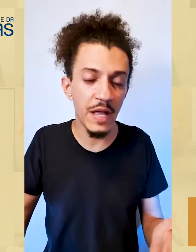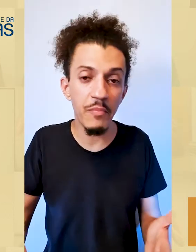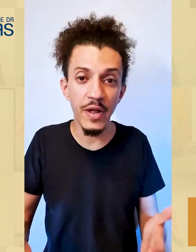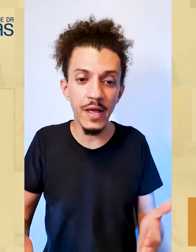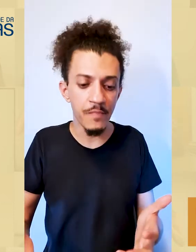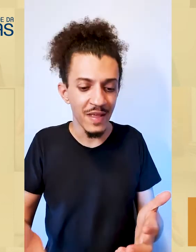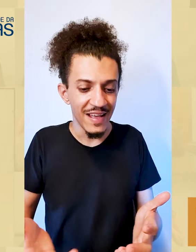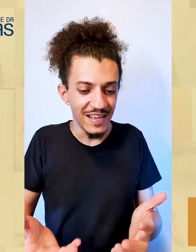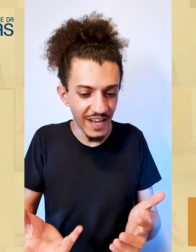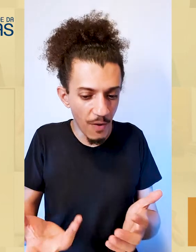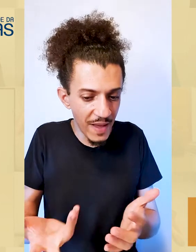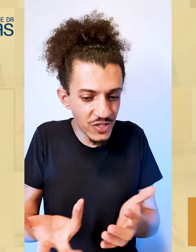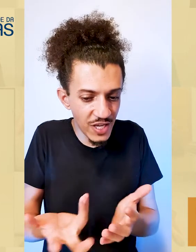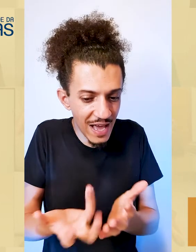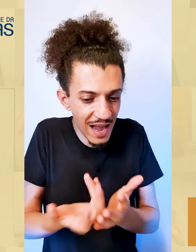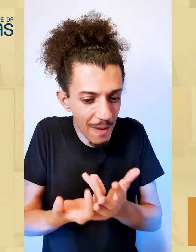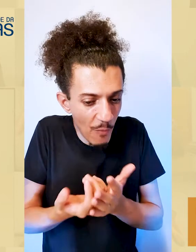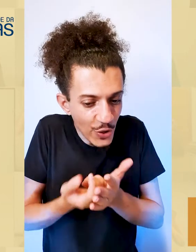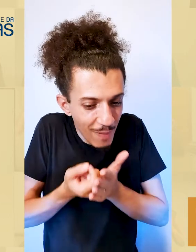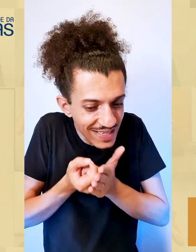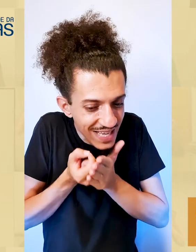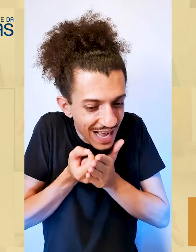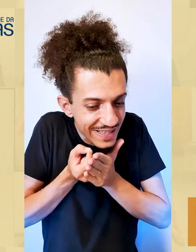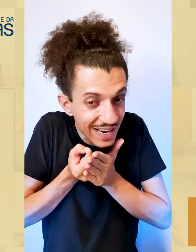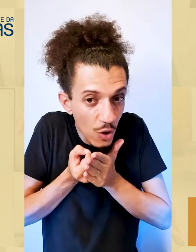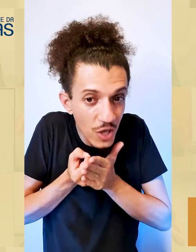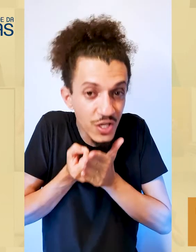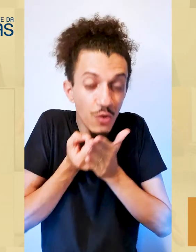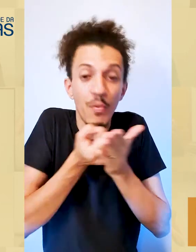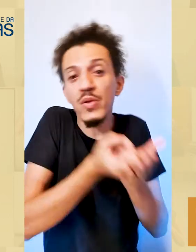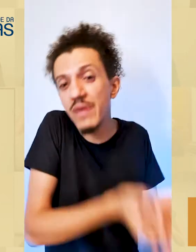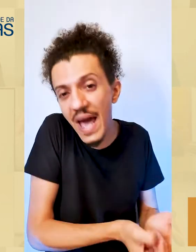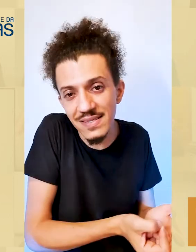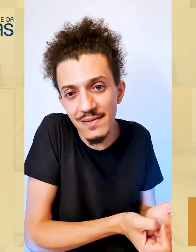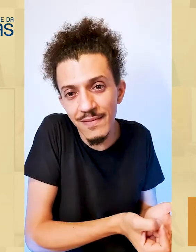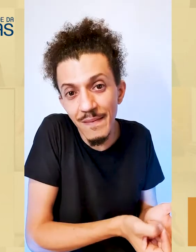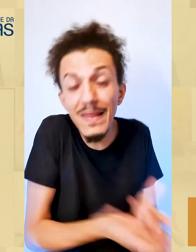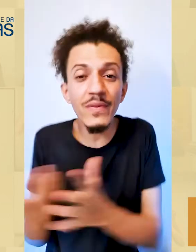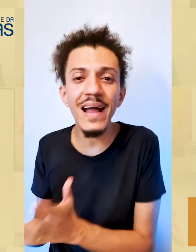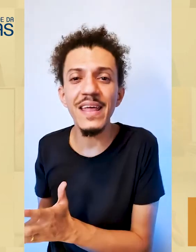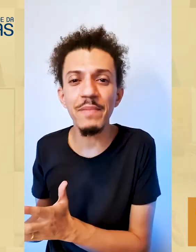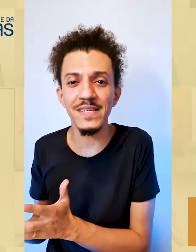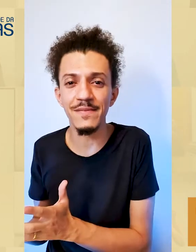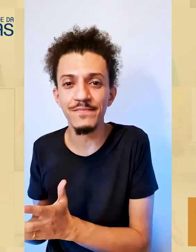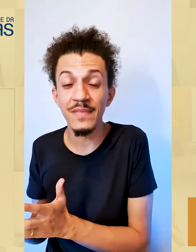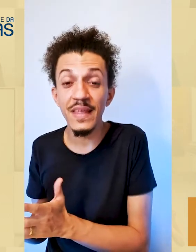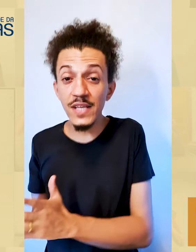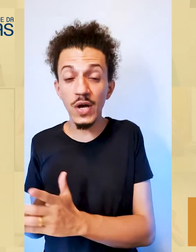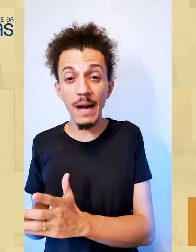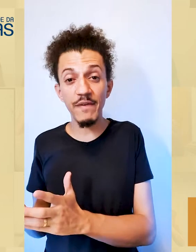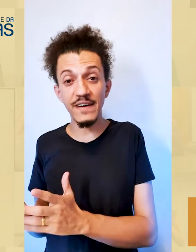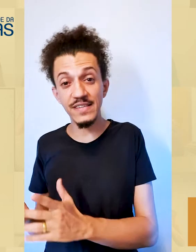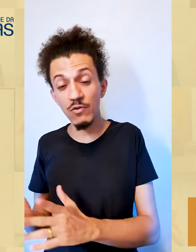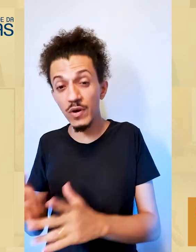que tem por aí, geralmente ela é muito baseada na lógica do português, não da Libras. Isso acaba fazendo com que você